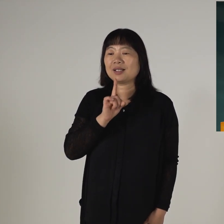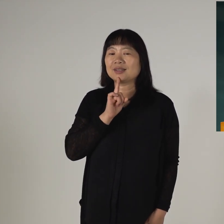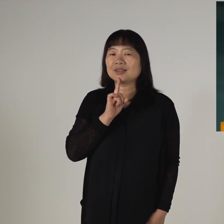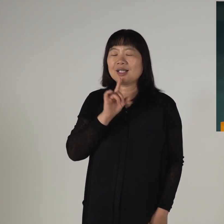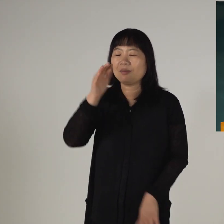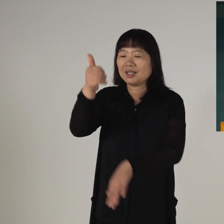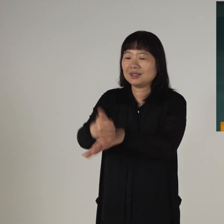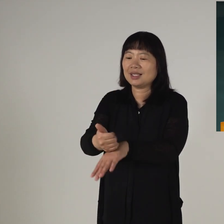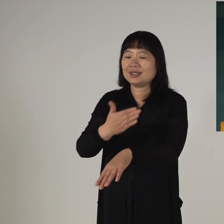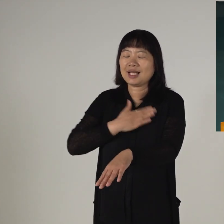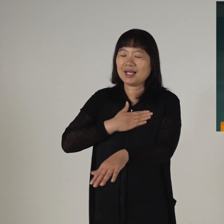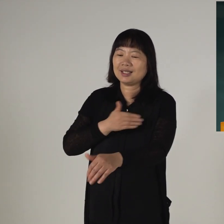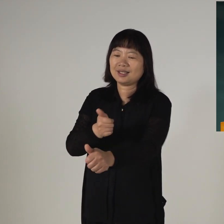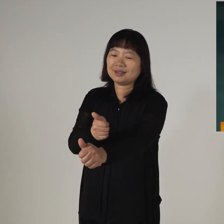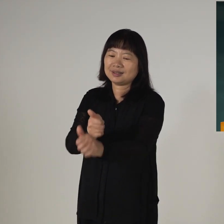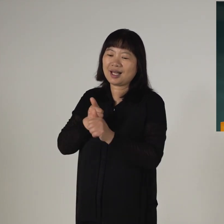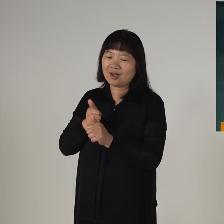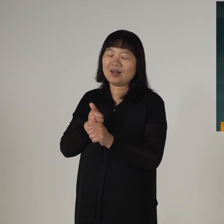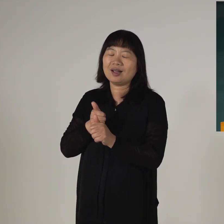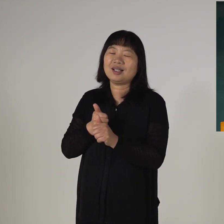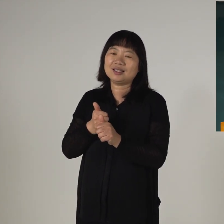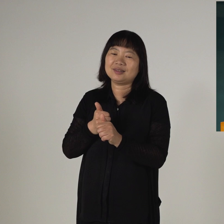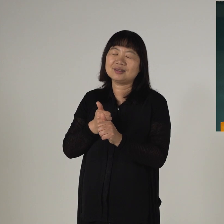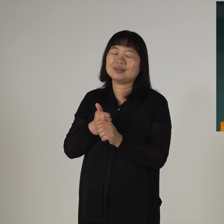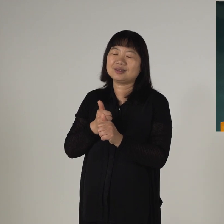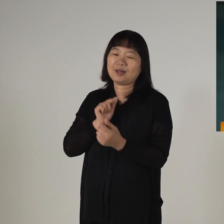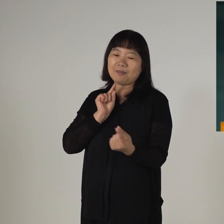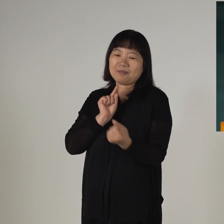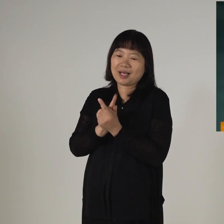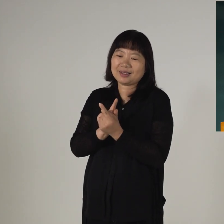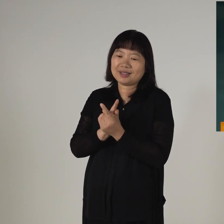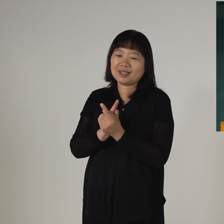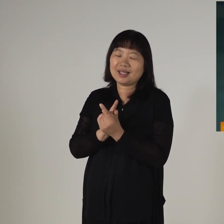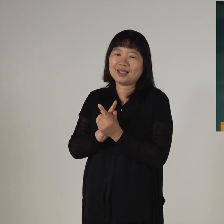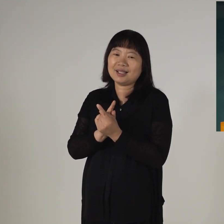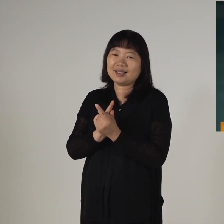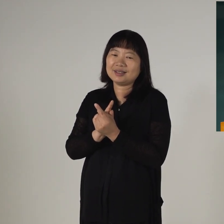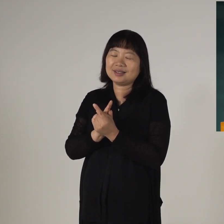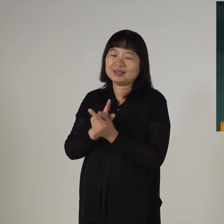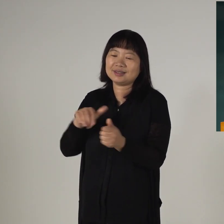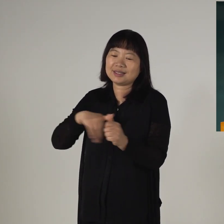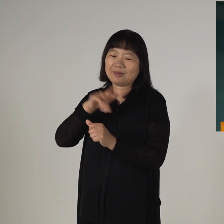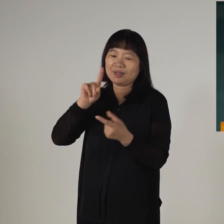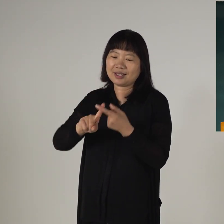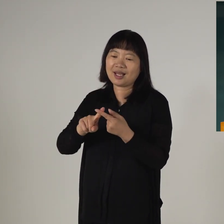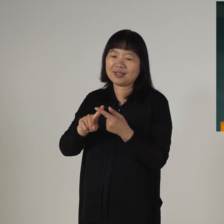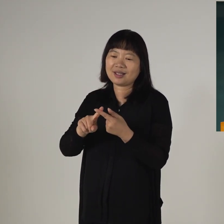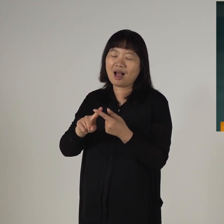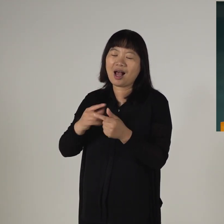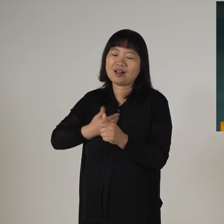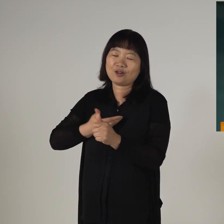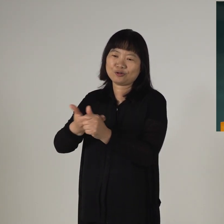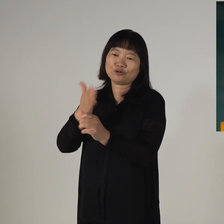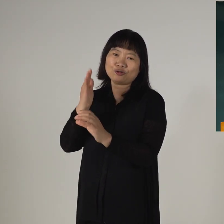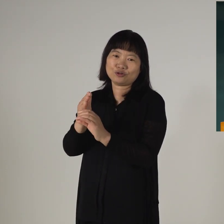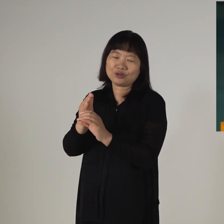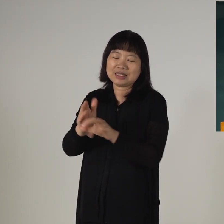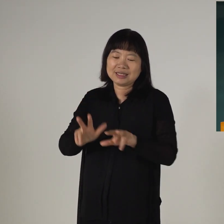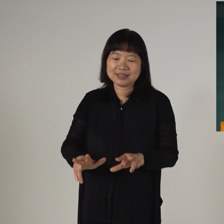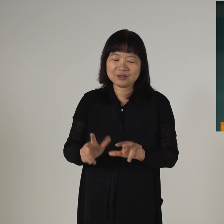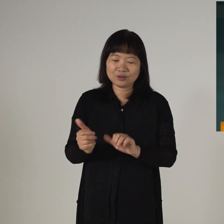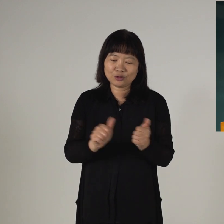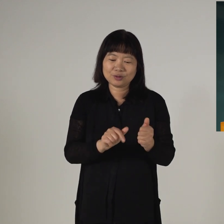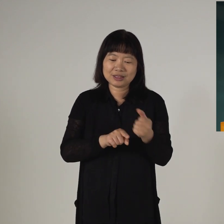나를 따라오는 자들이 겪어야 되는 운명을 예고하고 있는 겁니다. 그래, 너희들이 지금 이